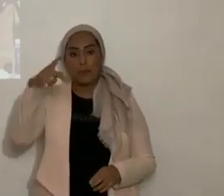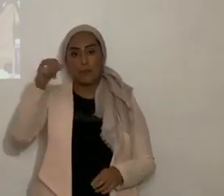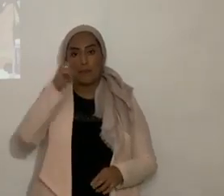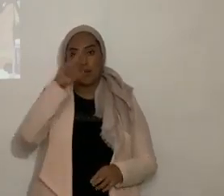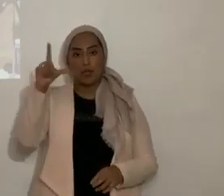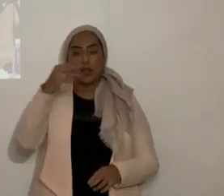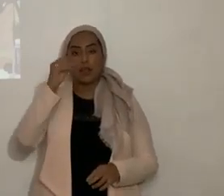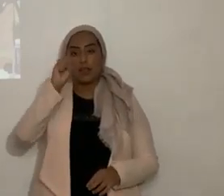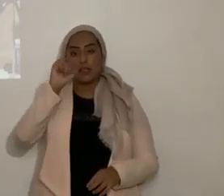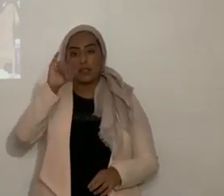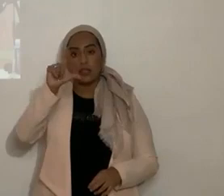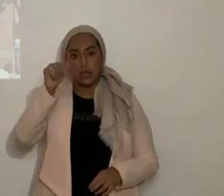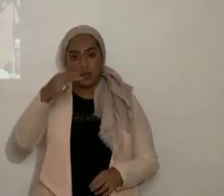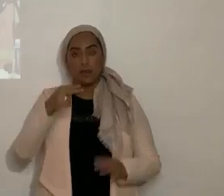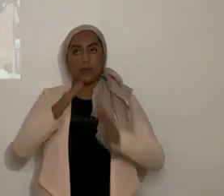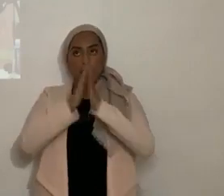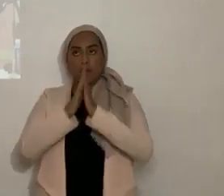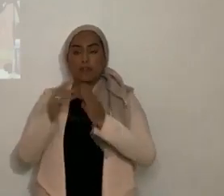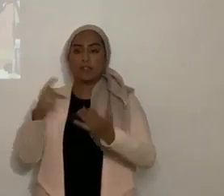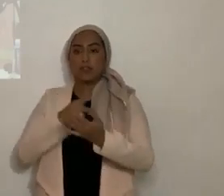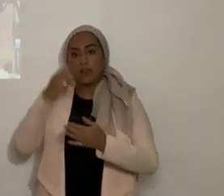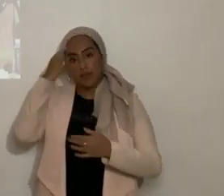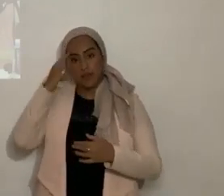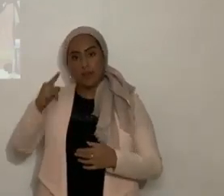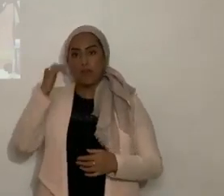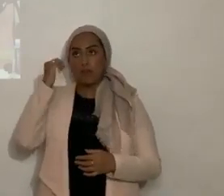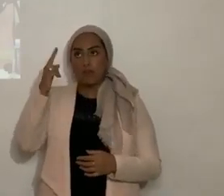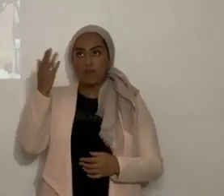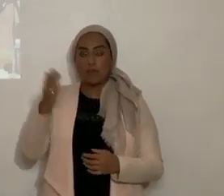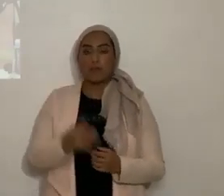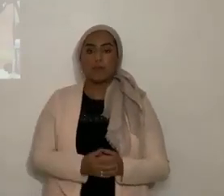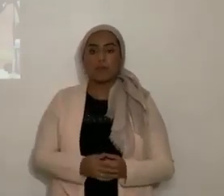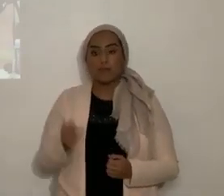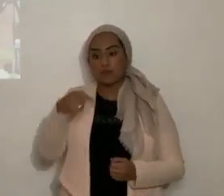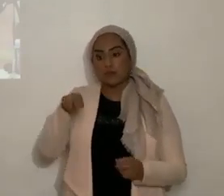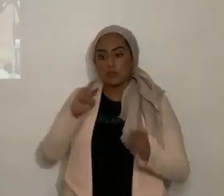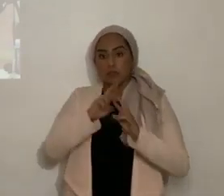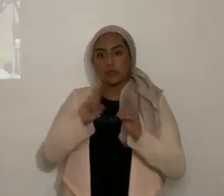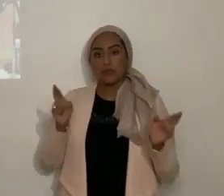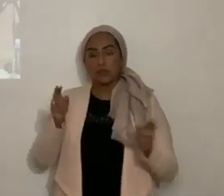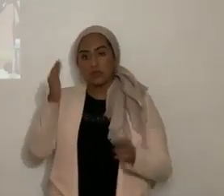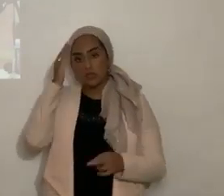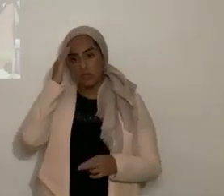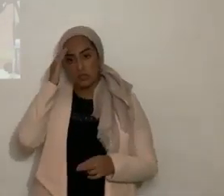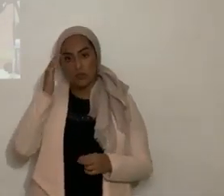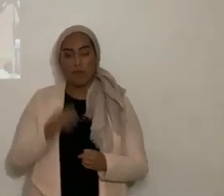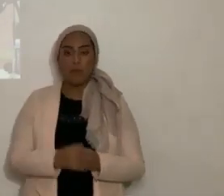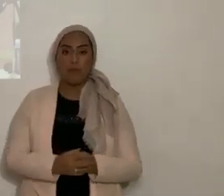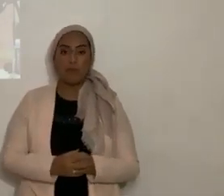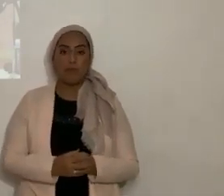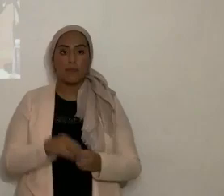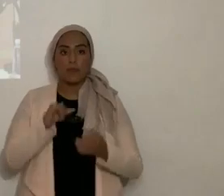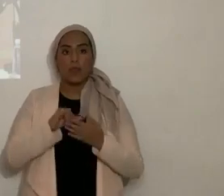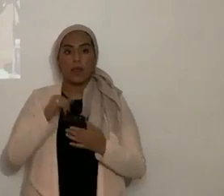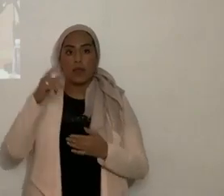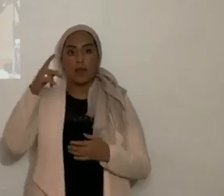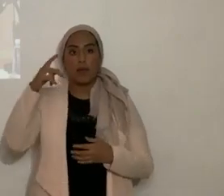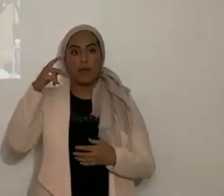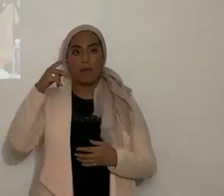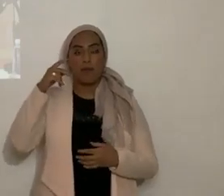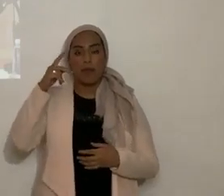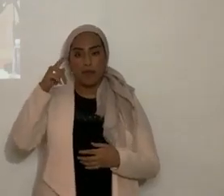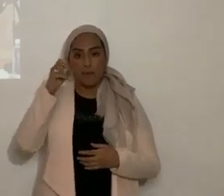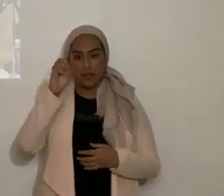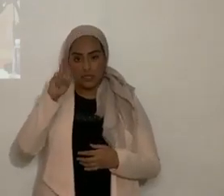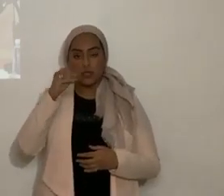cárcel y que estaban cantando salmos a Yahweh, exaltando a Yahweh, porque ellos ya sabían igual que Pedro y Yohanan que